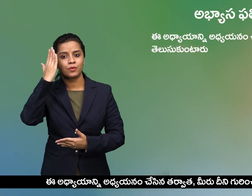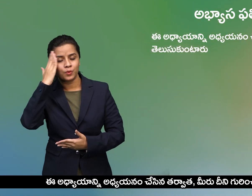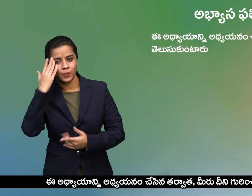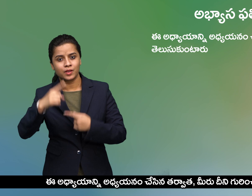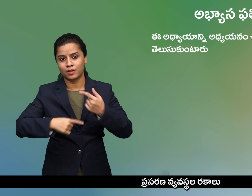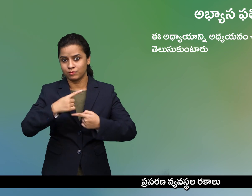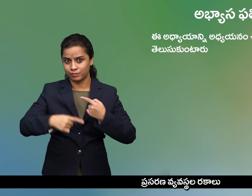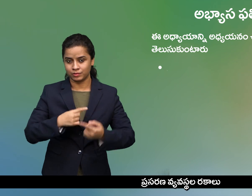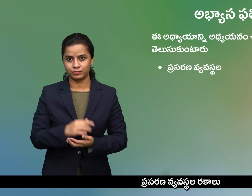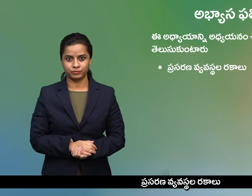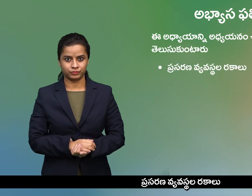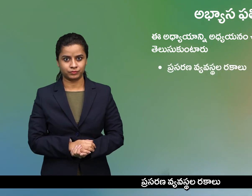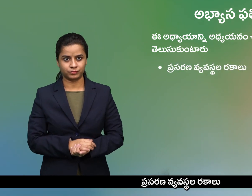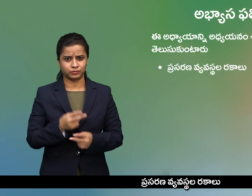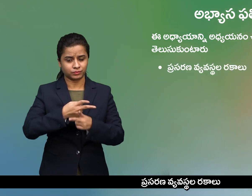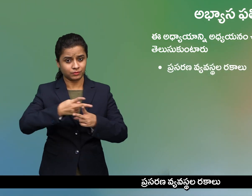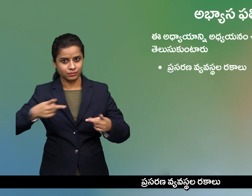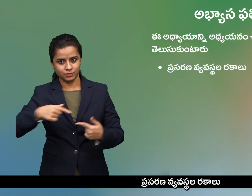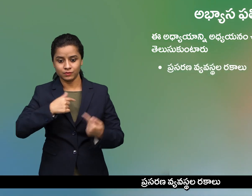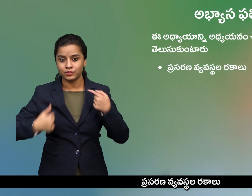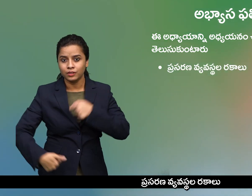తెలుసుకుంటారు. ప్రసరణ వ్యవస్థల రకాలు,